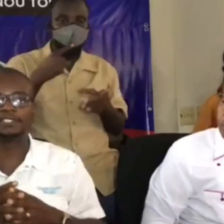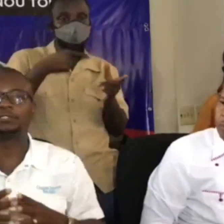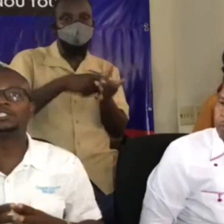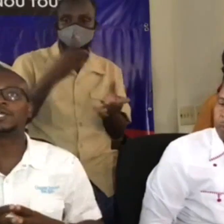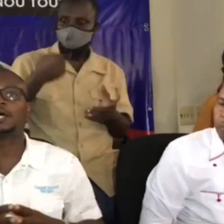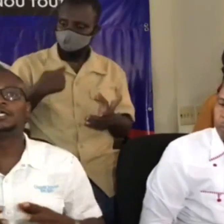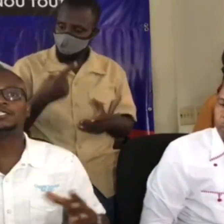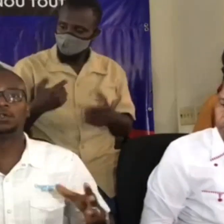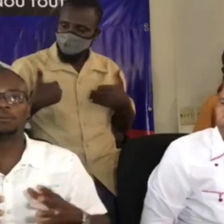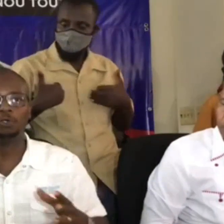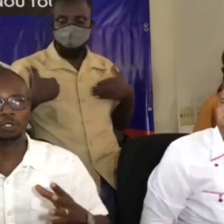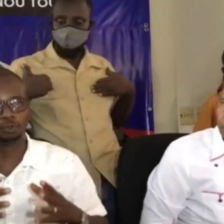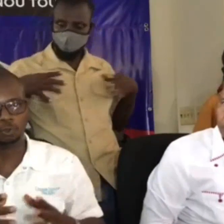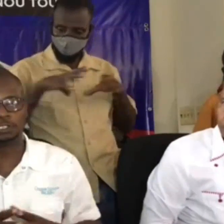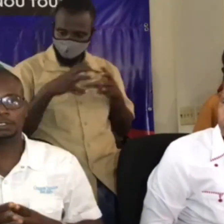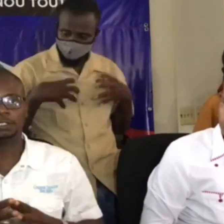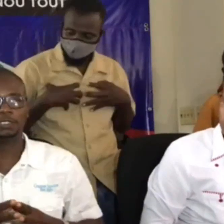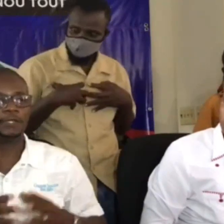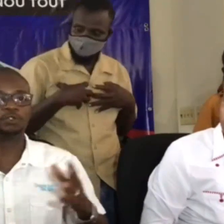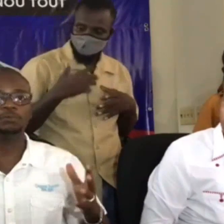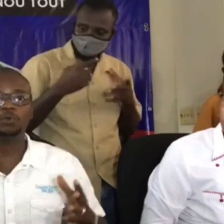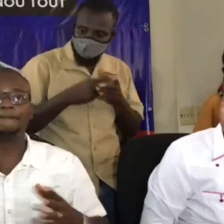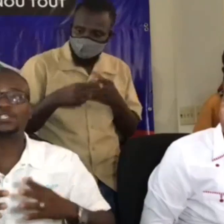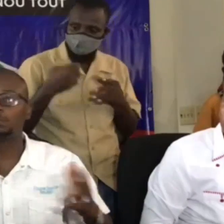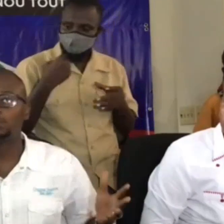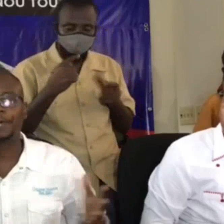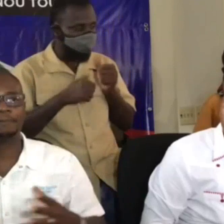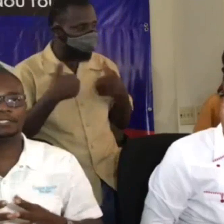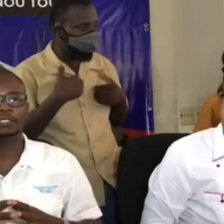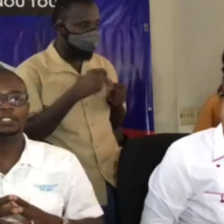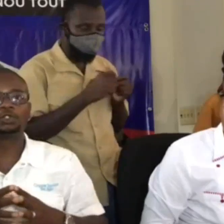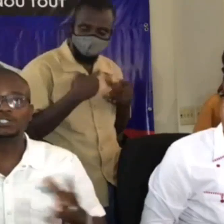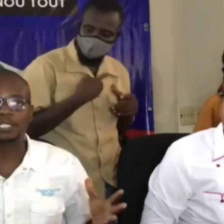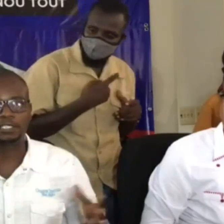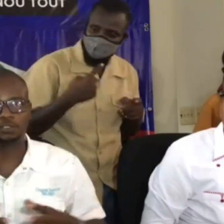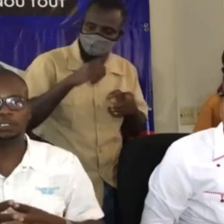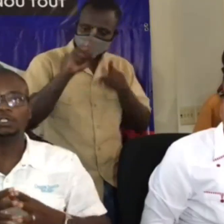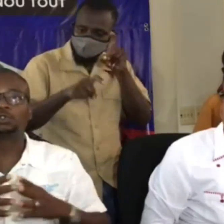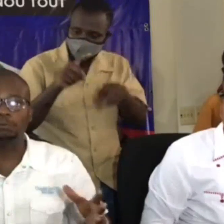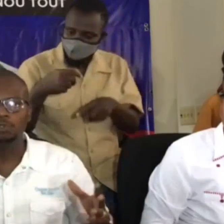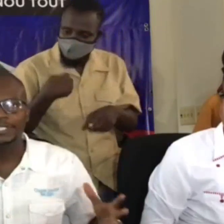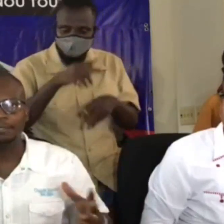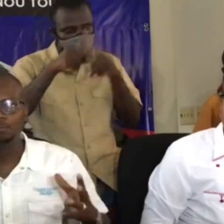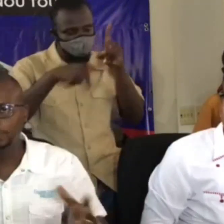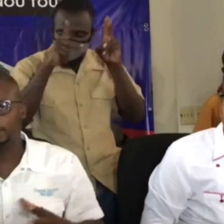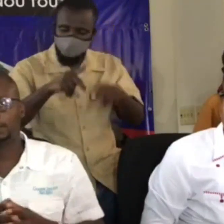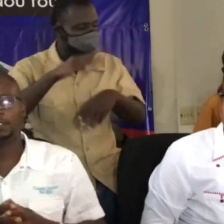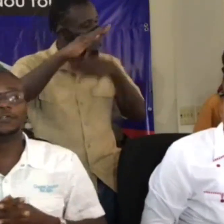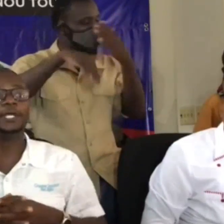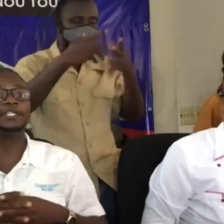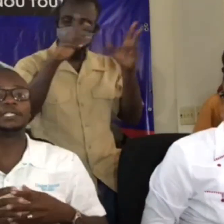couper le phénomène de sécurité, ça, c'est l'ordre pour nous l'ordre de tous côtés. D'ailleurs, tout le monde, ouais, personne ne peut pas épargner. Tout secteur jeune, tout le monde net